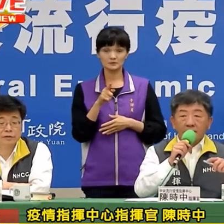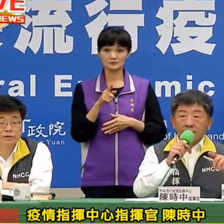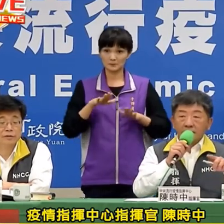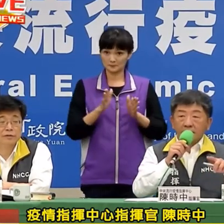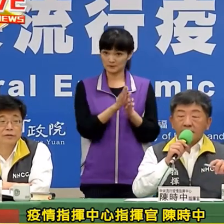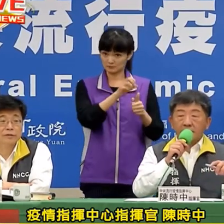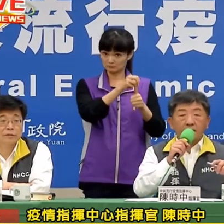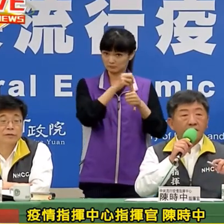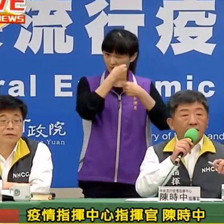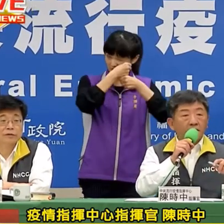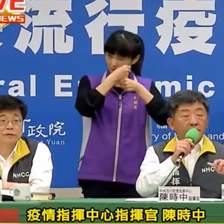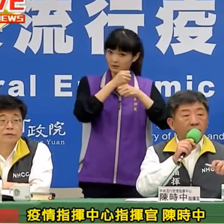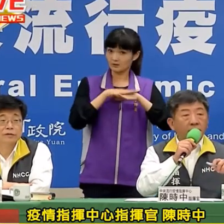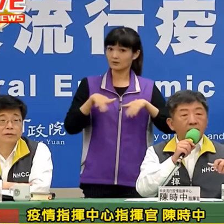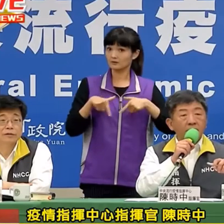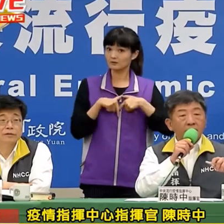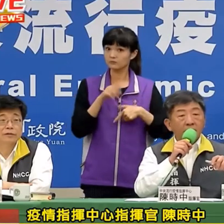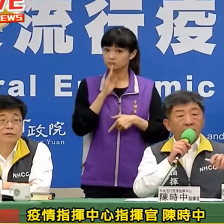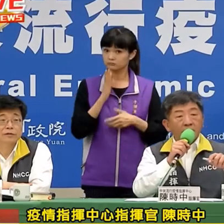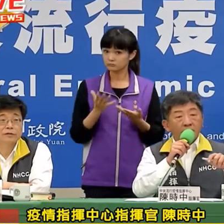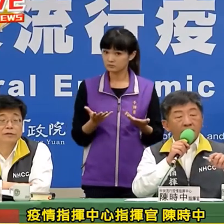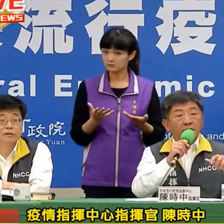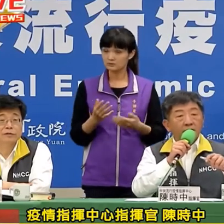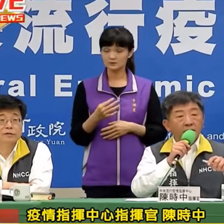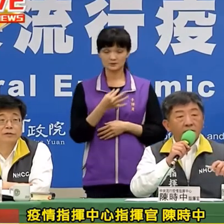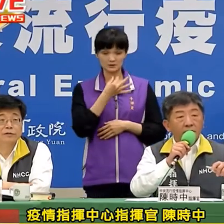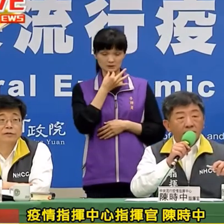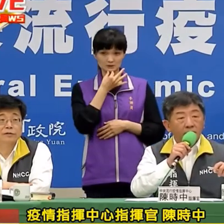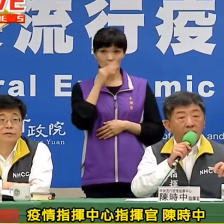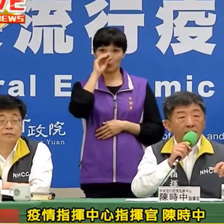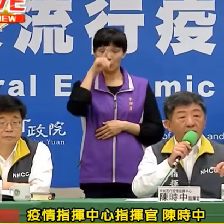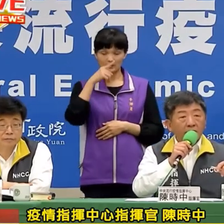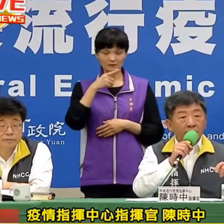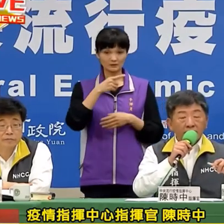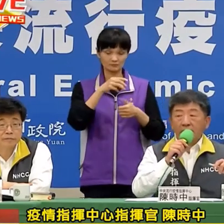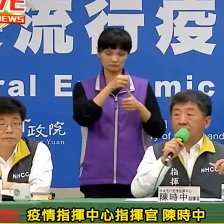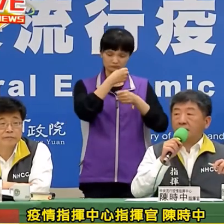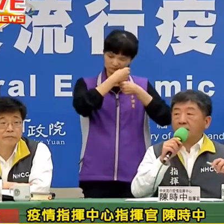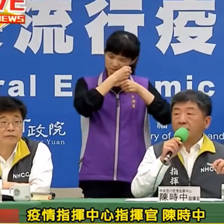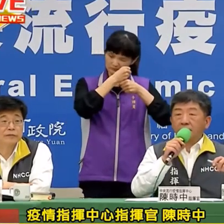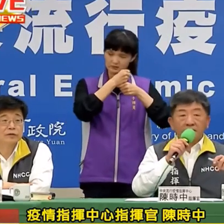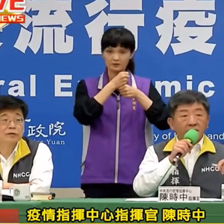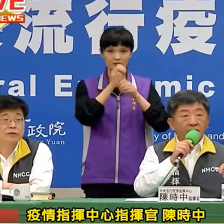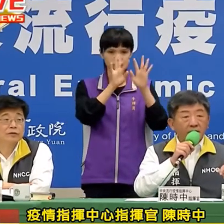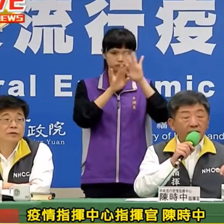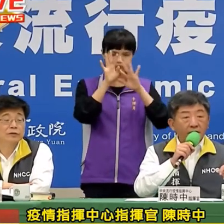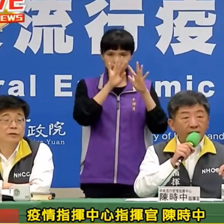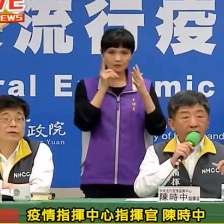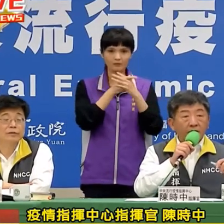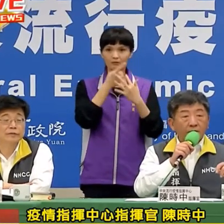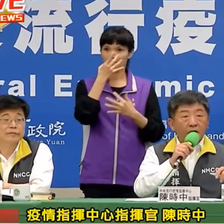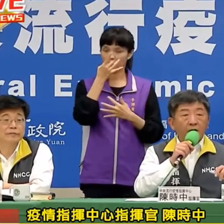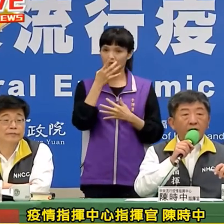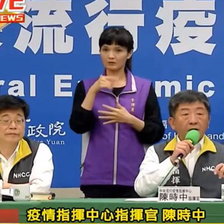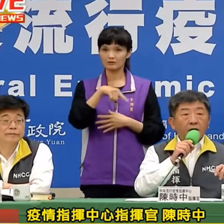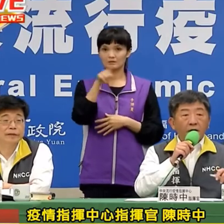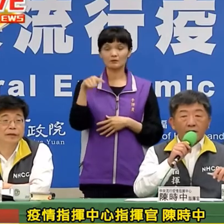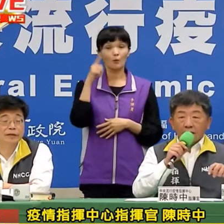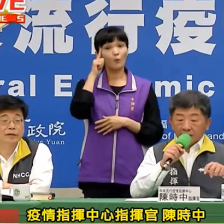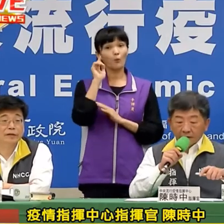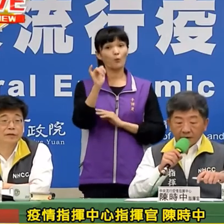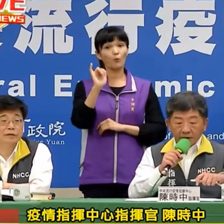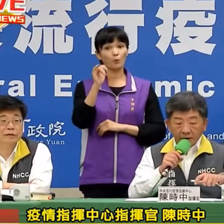点。好，那其实在这样的情况下，可能有一些伪阴性的情况出来，反而让大家掉以轻心，那反而不